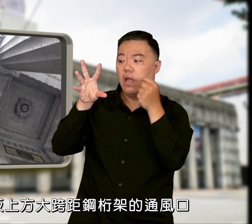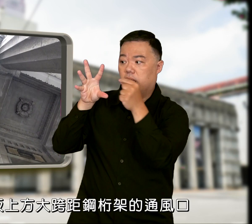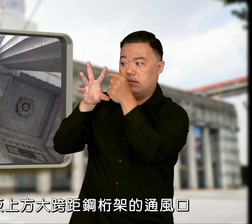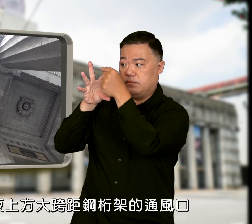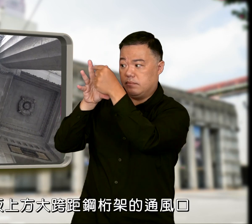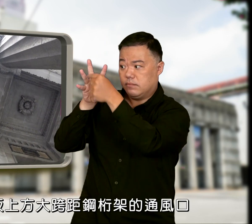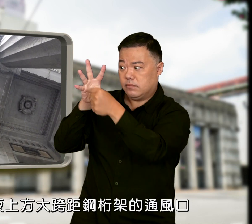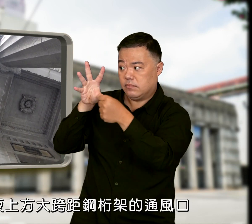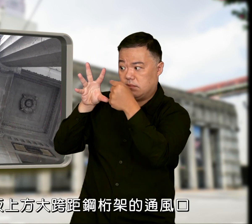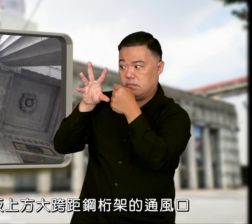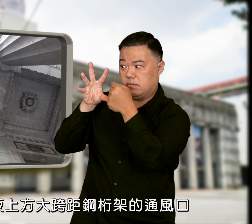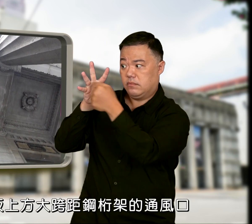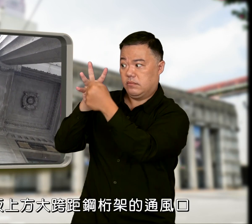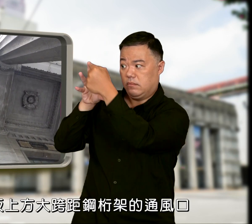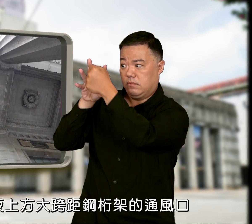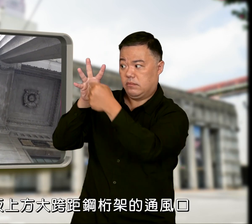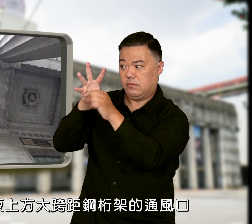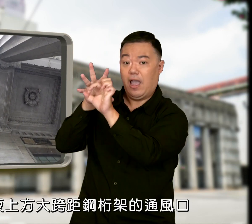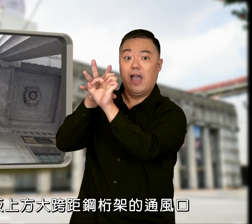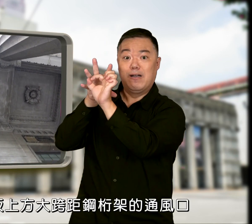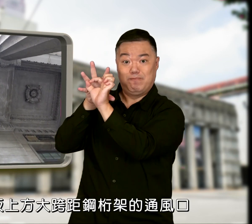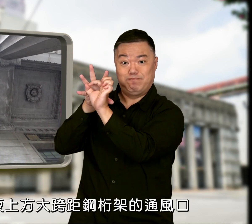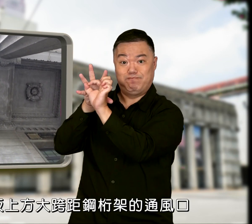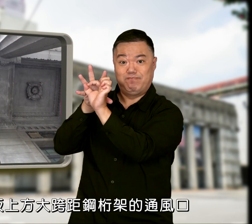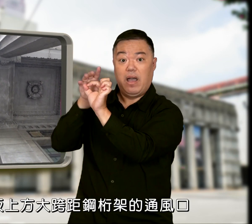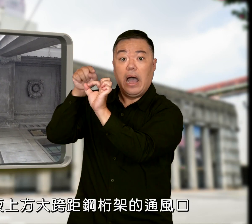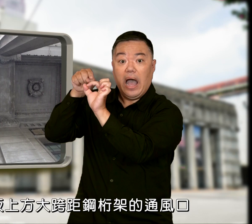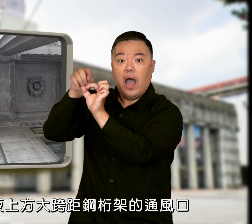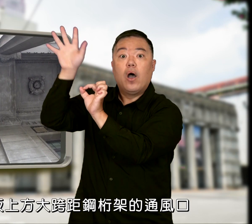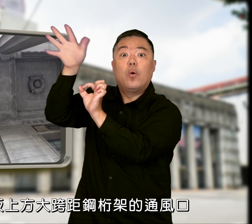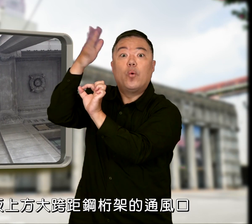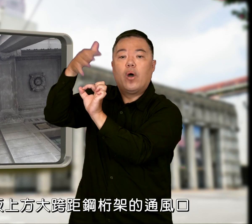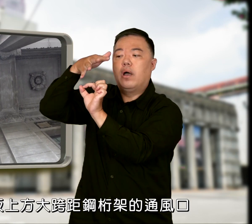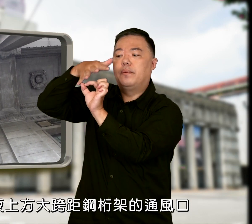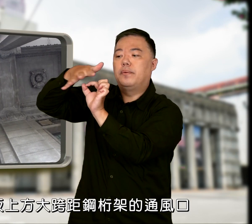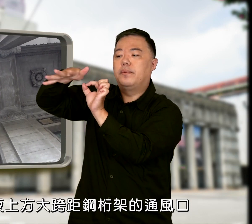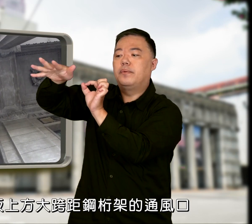同时是天花板上方大跨距钢行架的通风口，